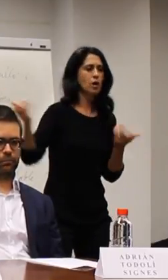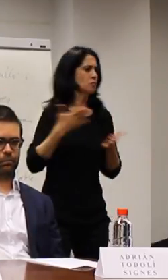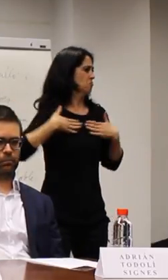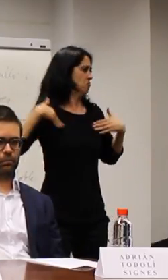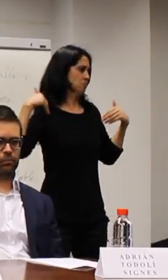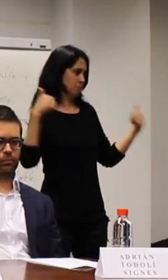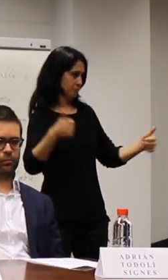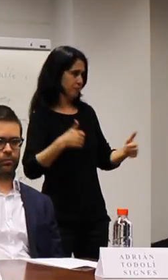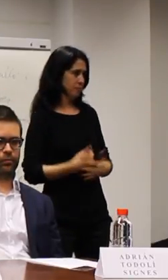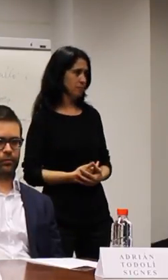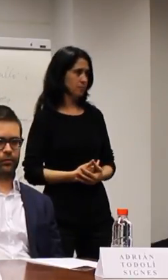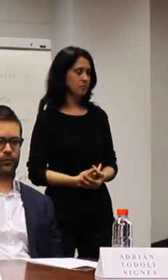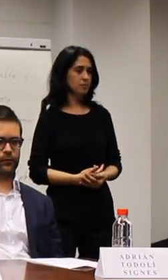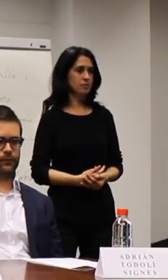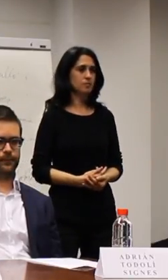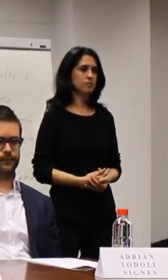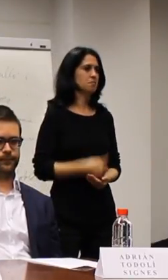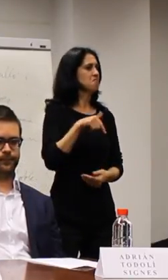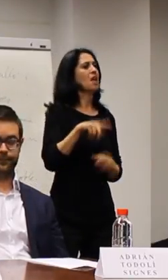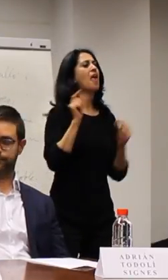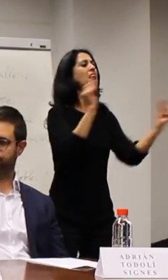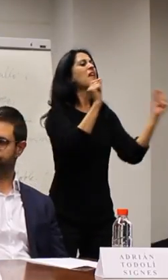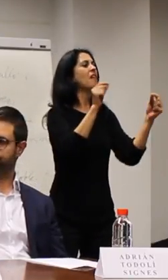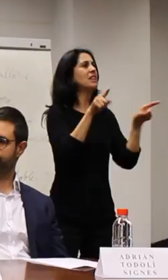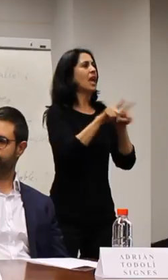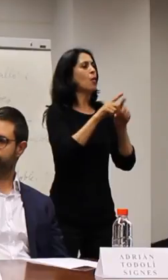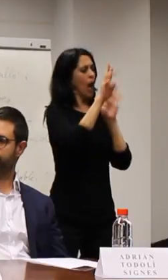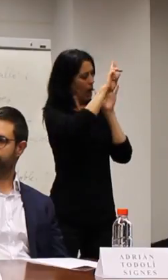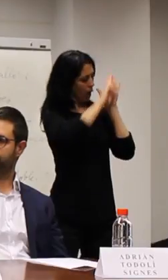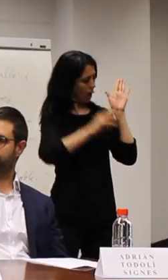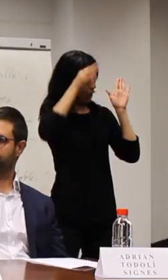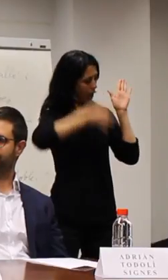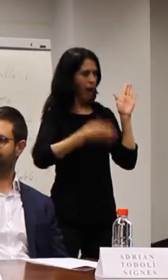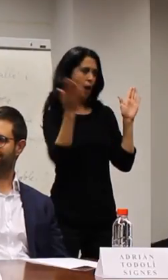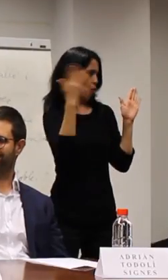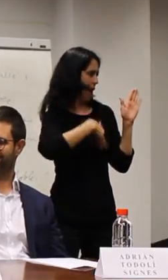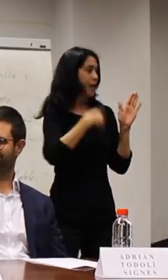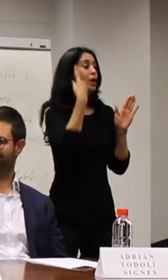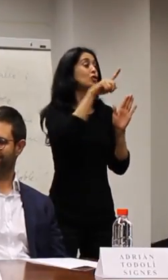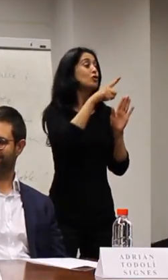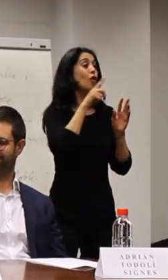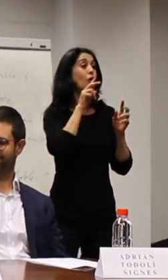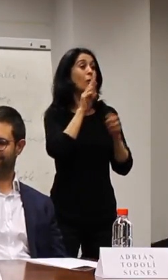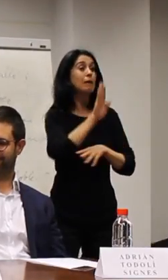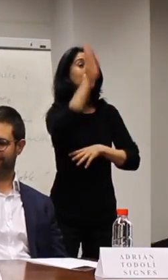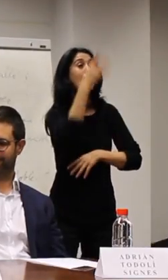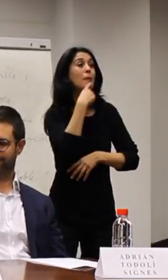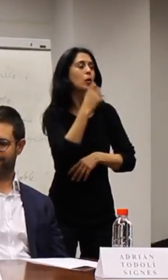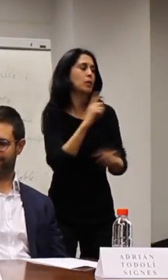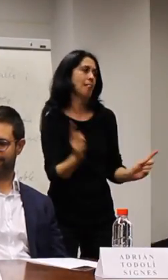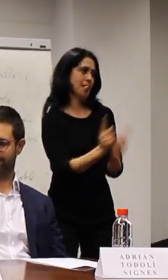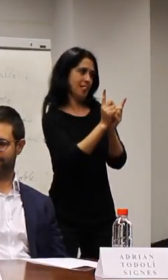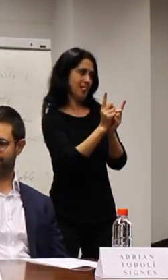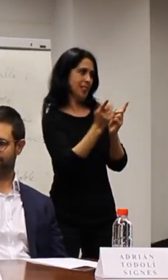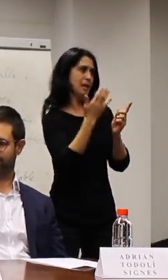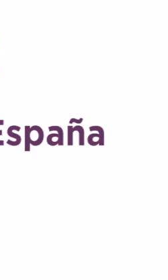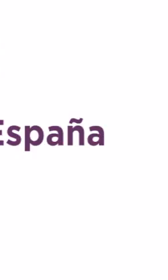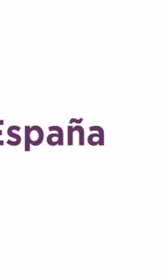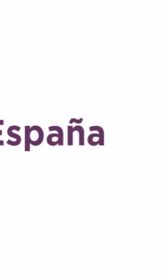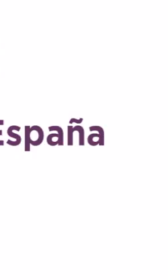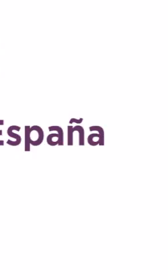aquí para el debate en ese sentido no hay reglas, más que ser breves para que mucha gente pueda tener espacio para